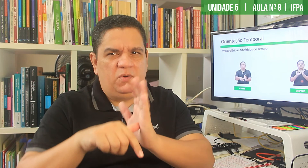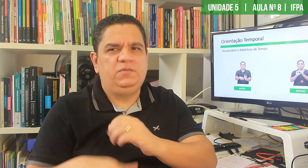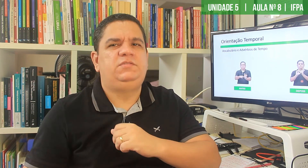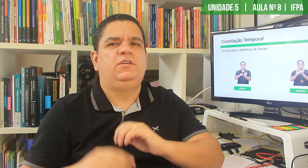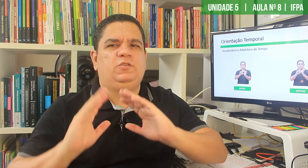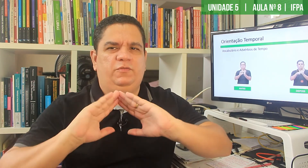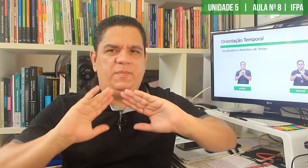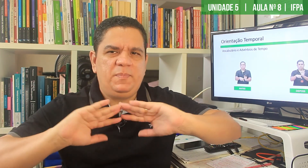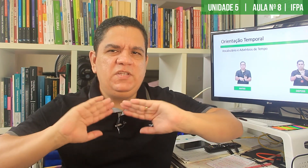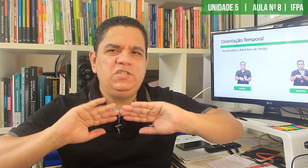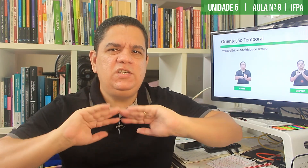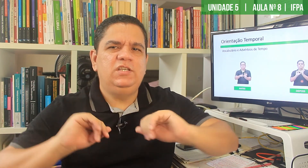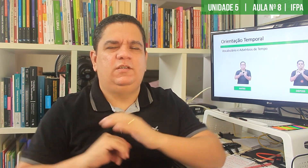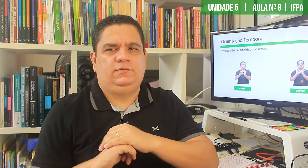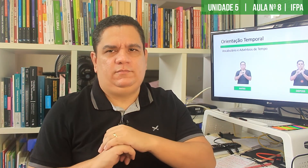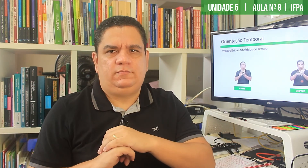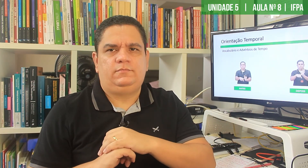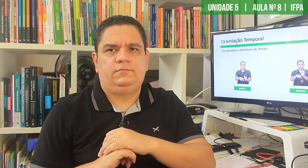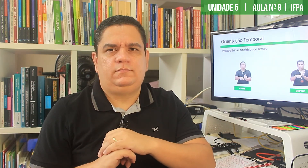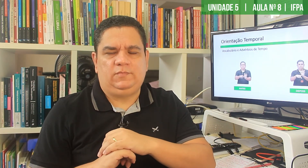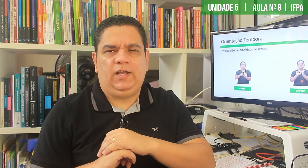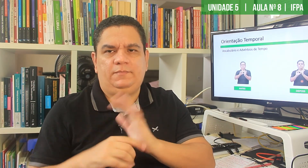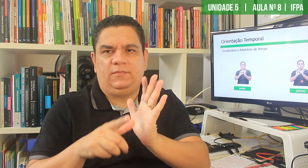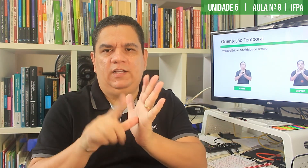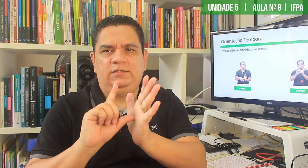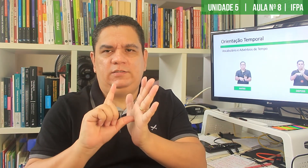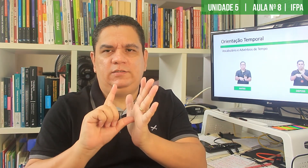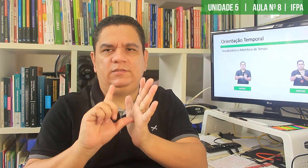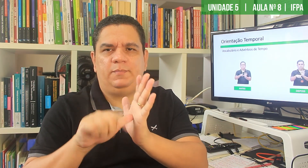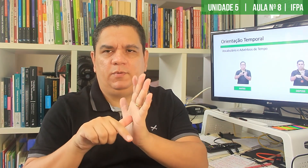Depois tu vai me pedir, tá? Antes, depois.